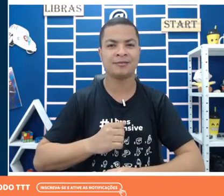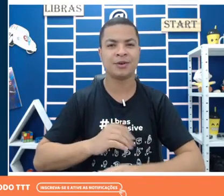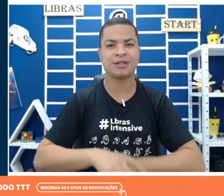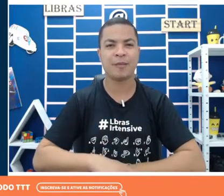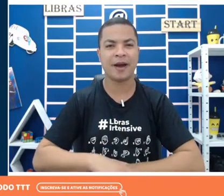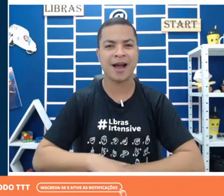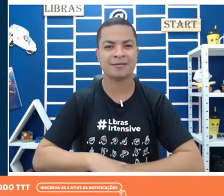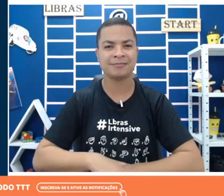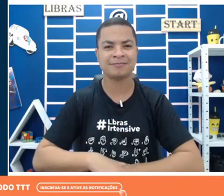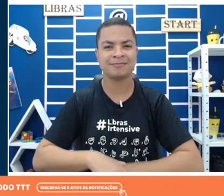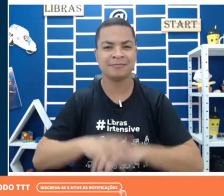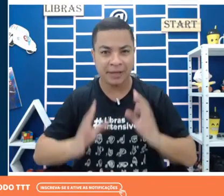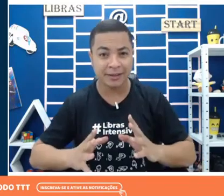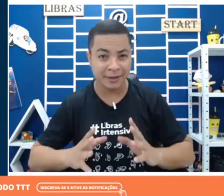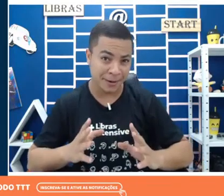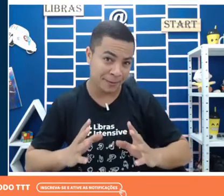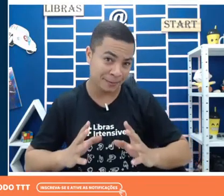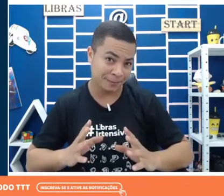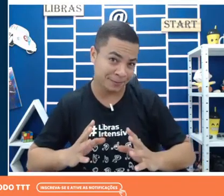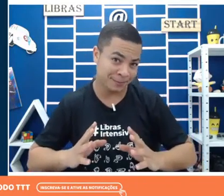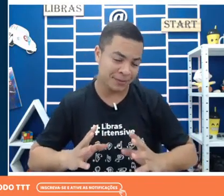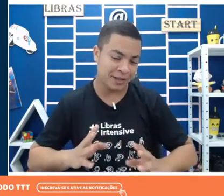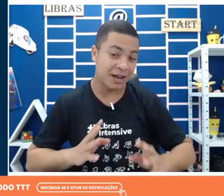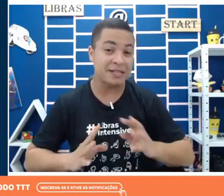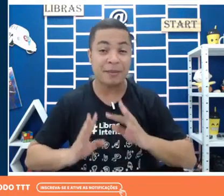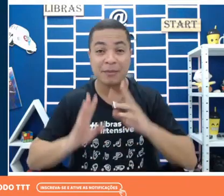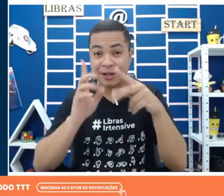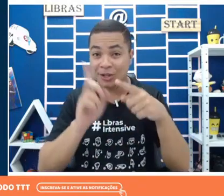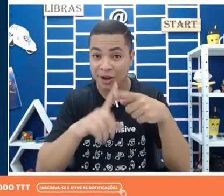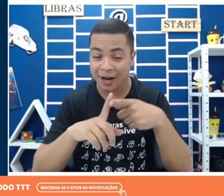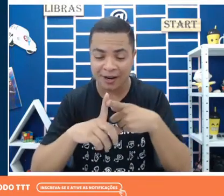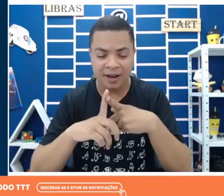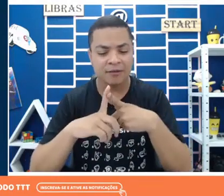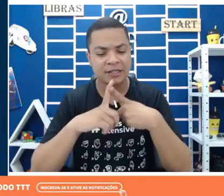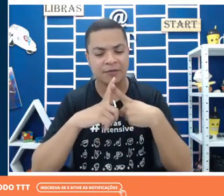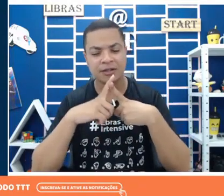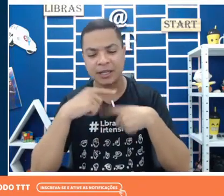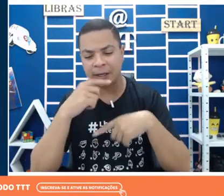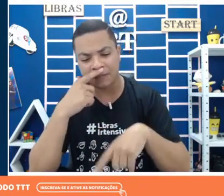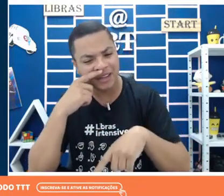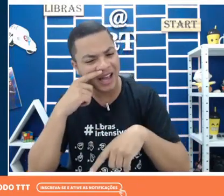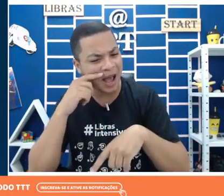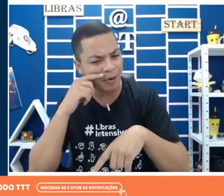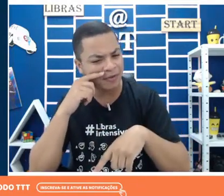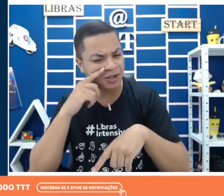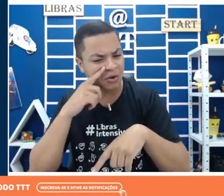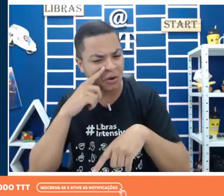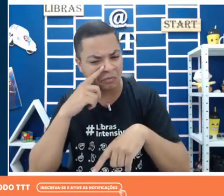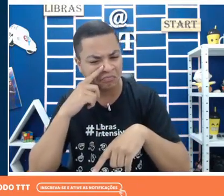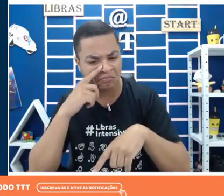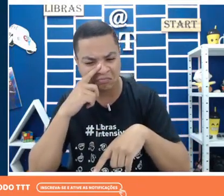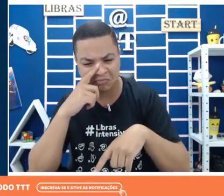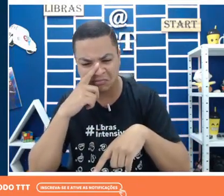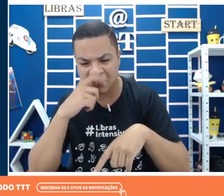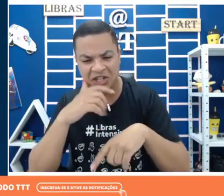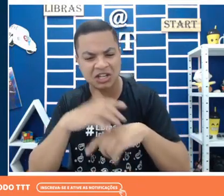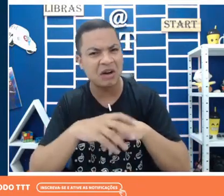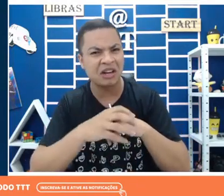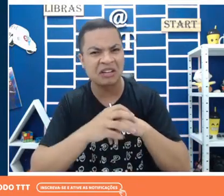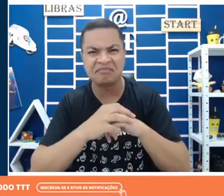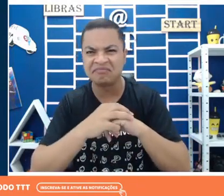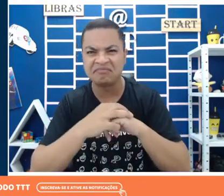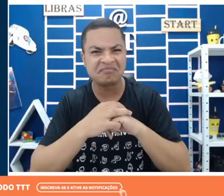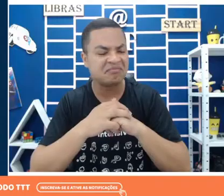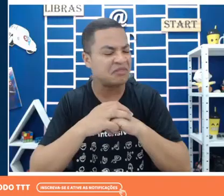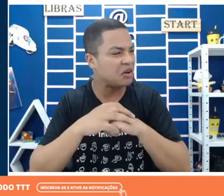E aí, conseguiu pegar? Entendeu? Talvez a primeira história, você ficou assim, ai professor, entendi